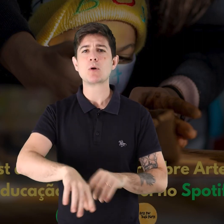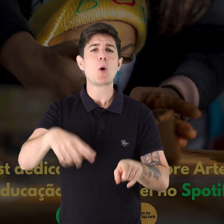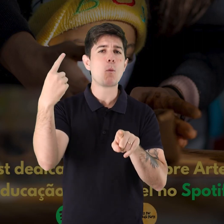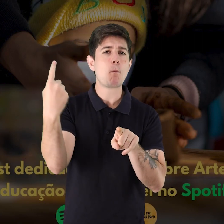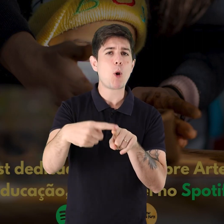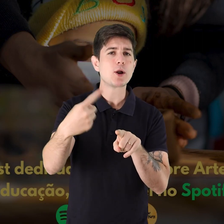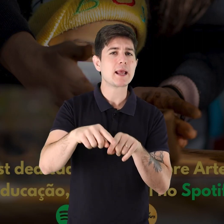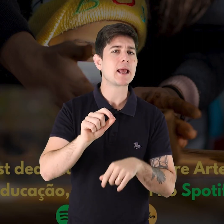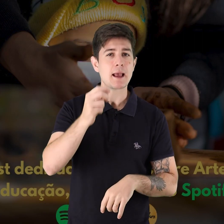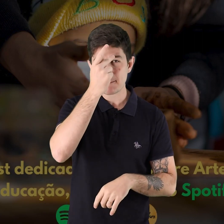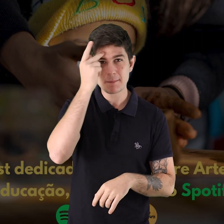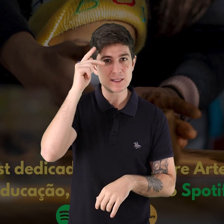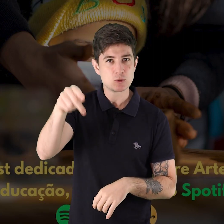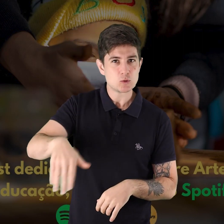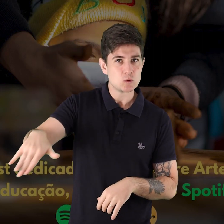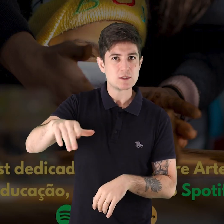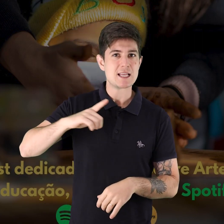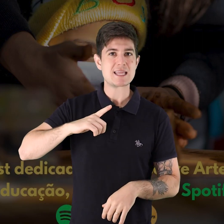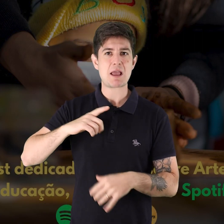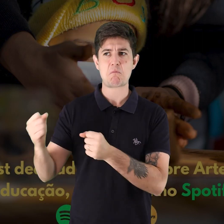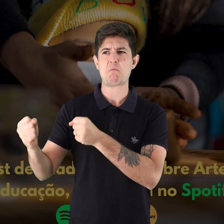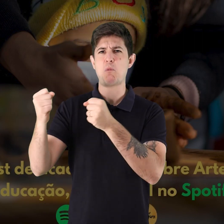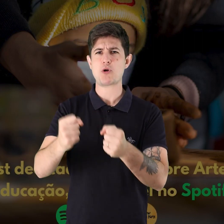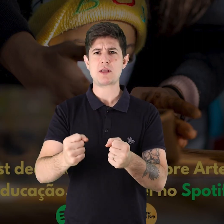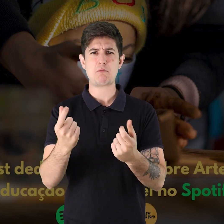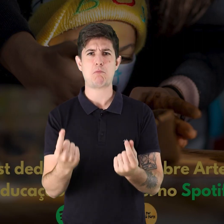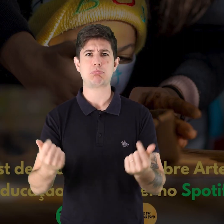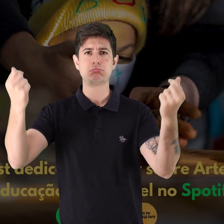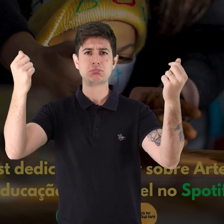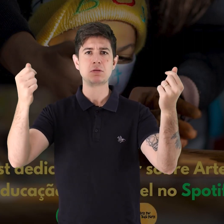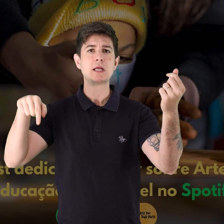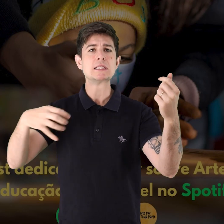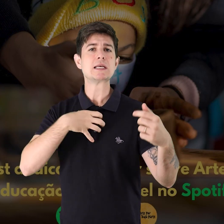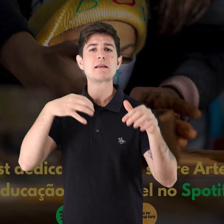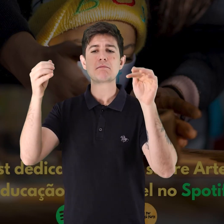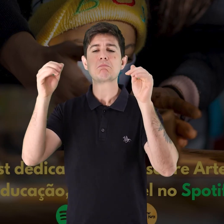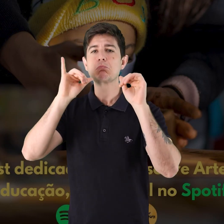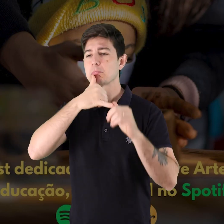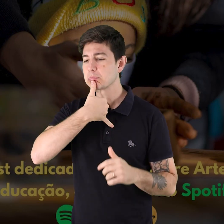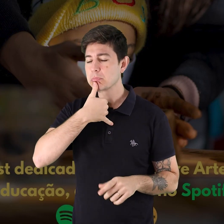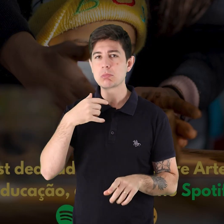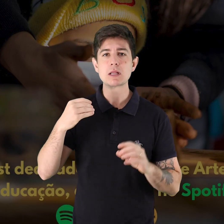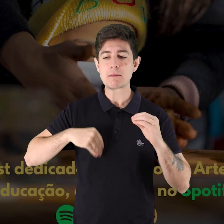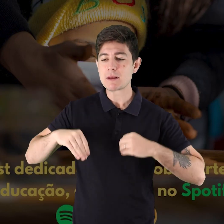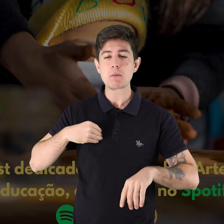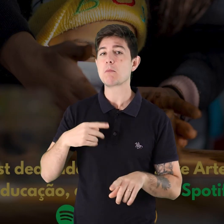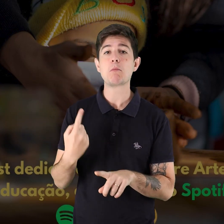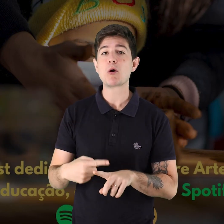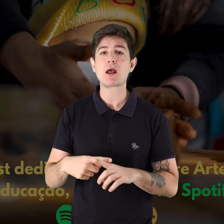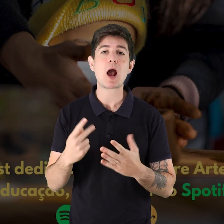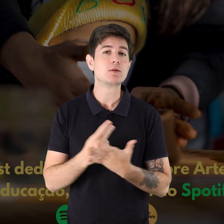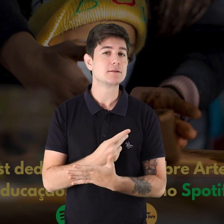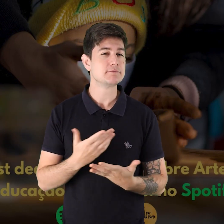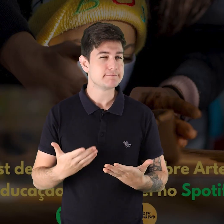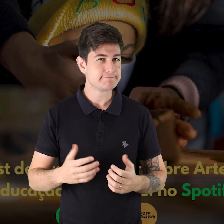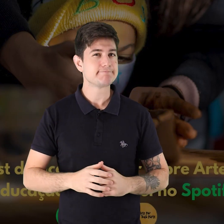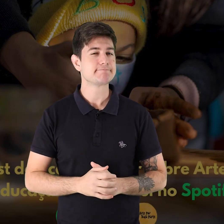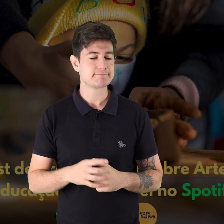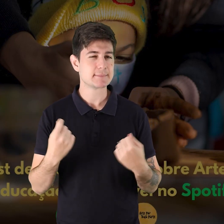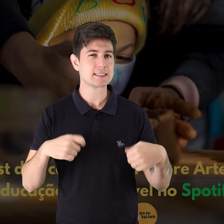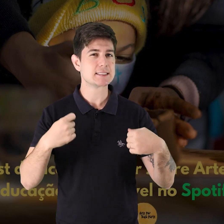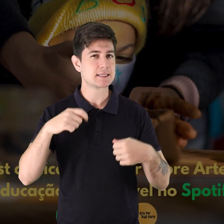aquisitivo, representativo, pessoas que têm posses, elas se sentem infelizes ou